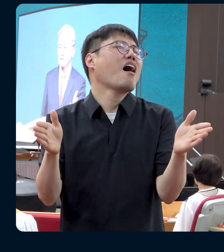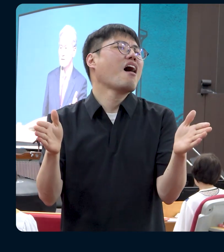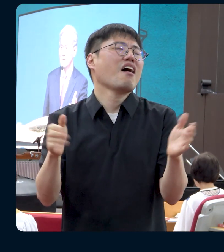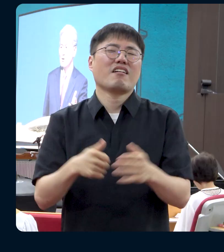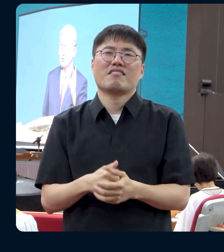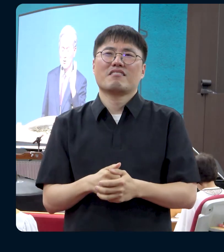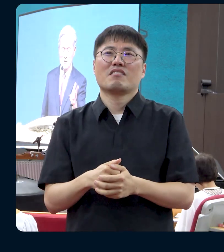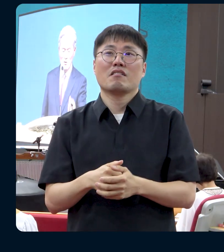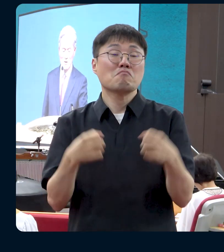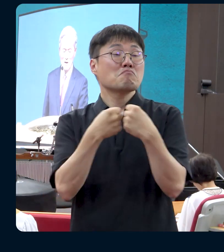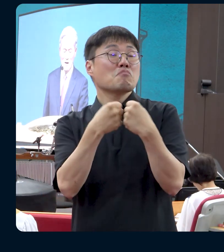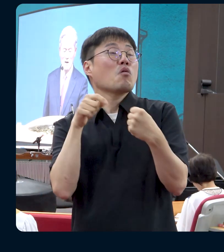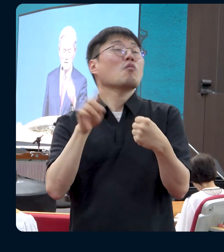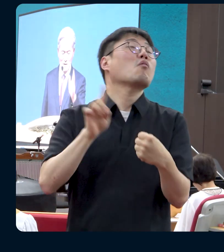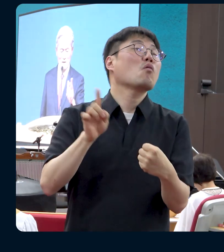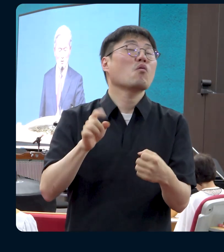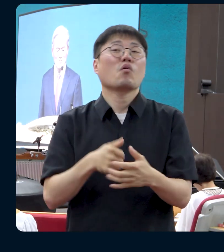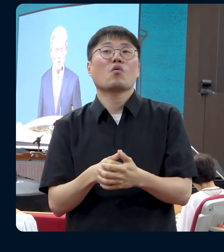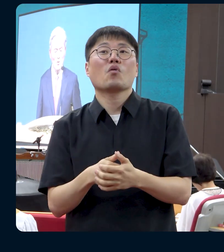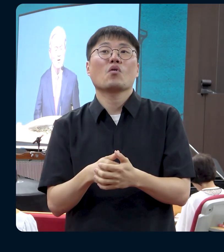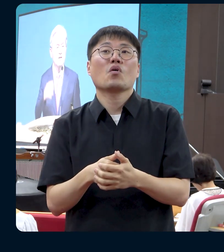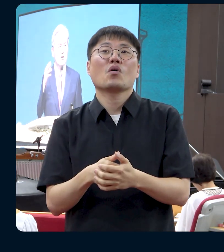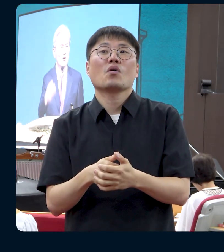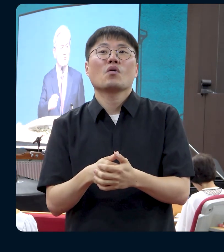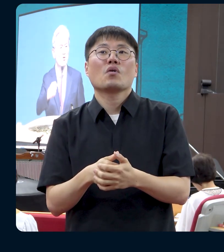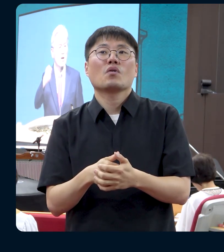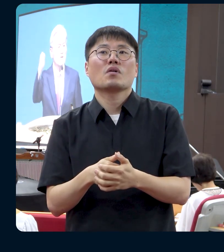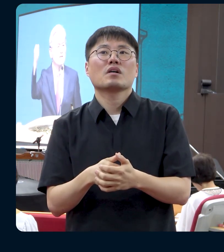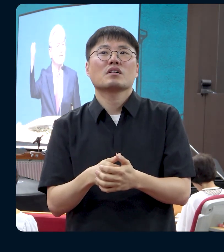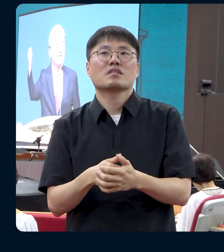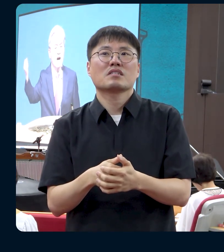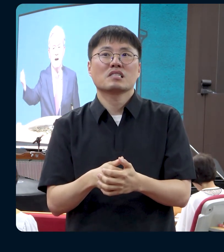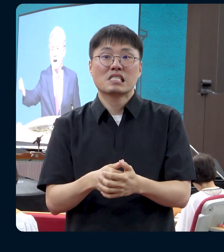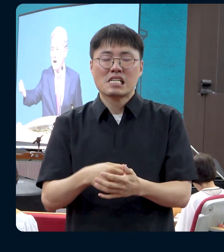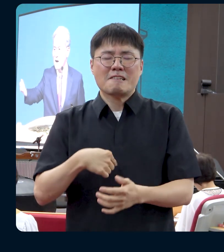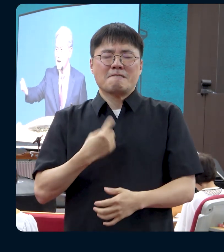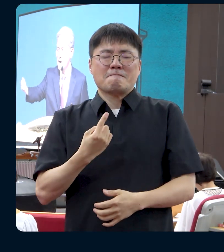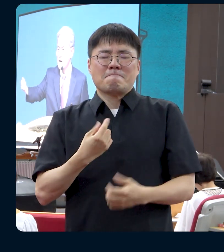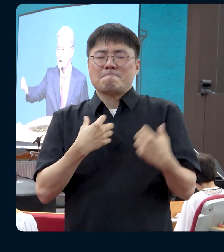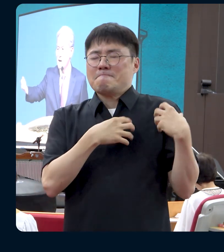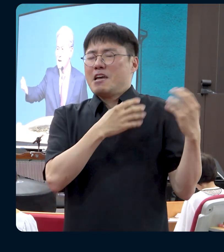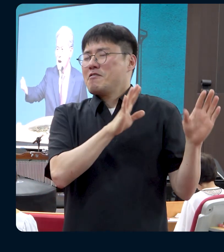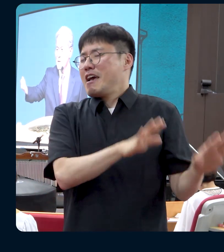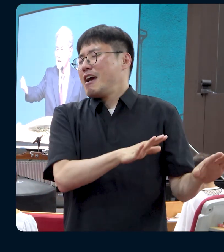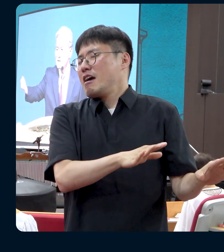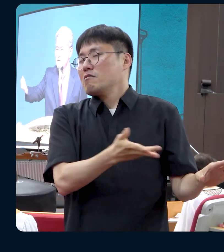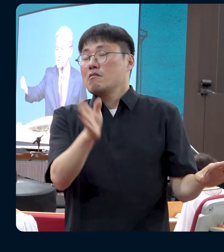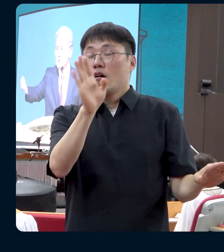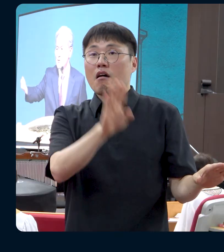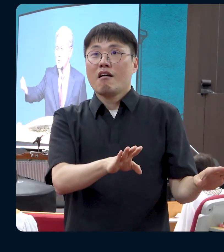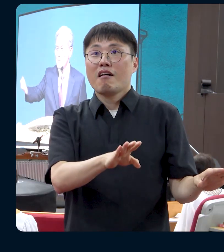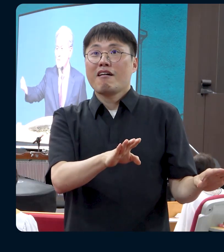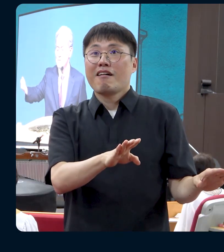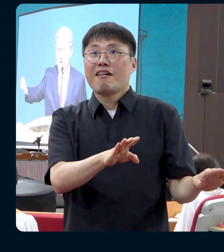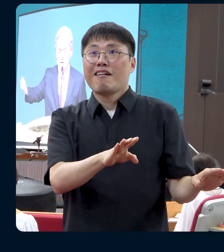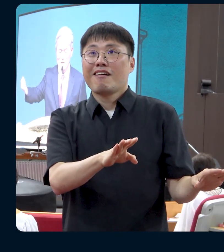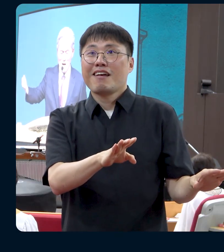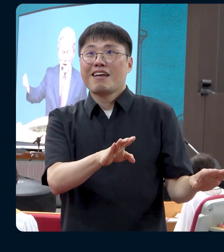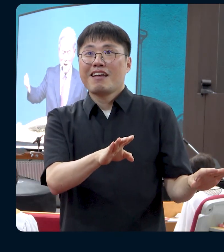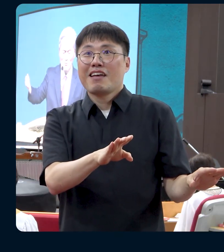거예요. 어떤 싸움이냐? 그것은 바로 그렇게 물러났던 그 자아가 가만히 안 있다는